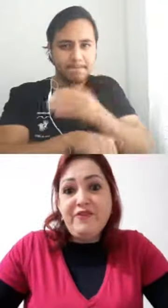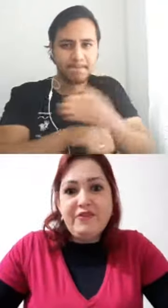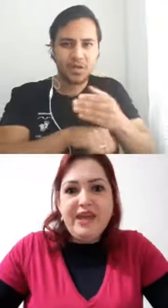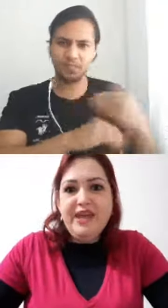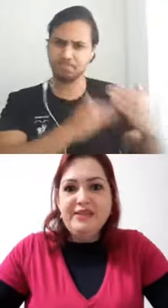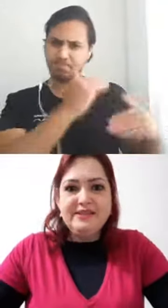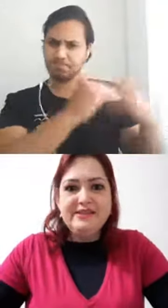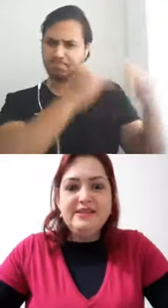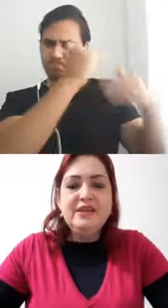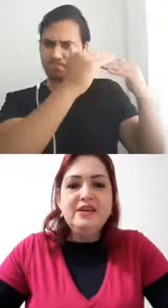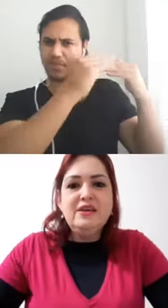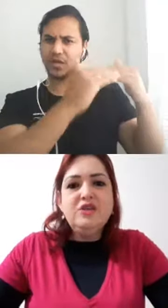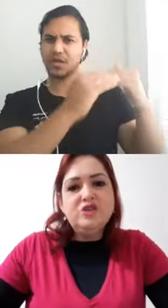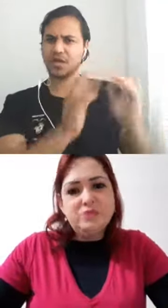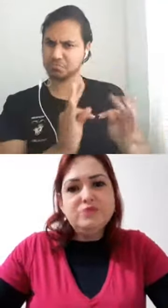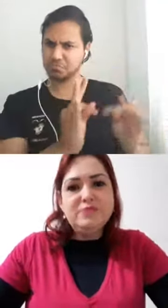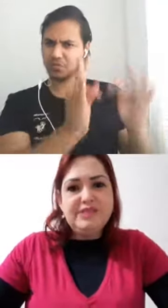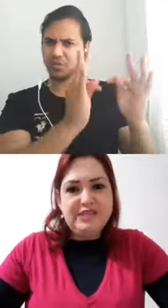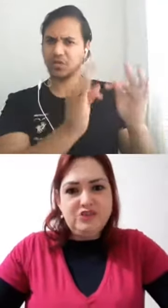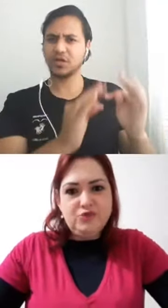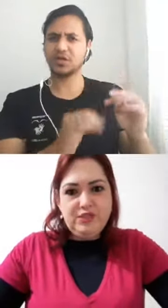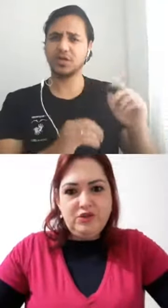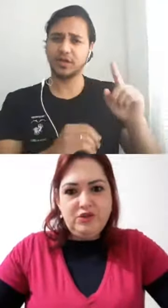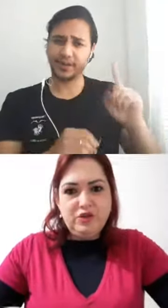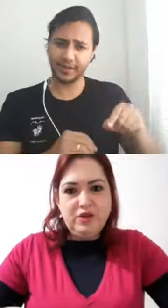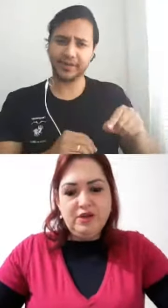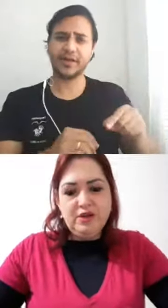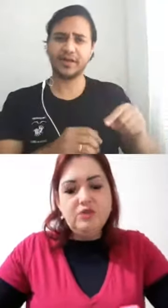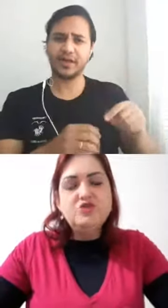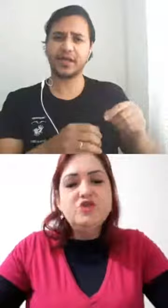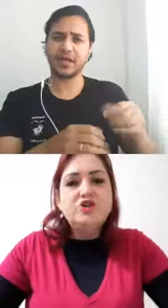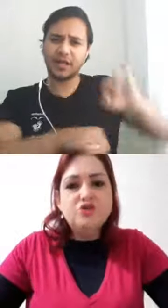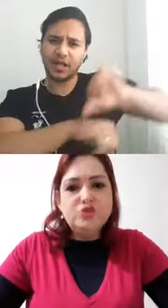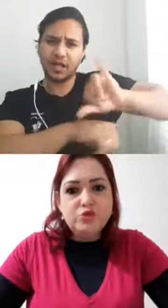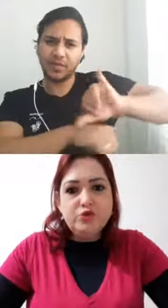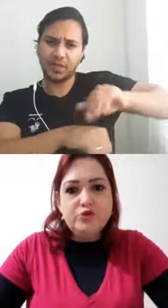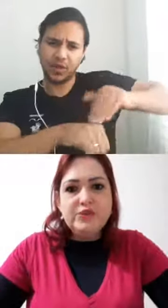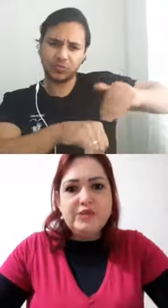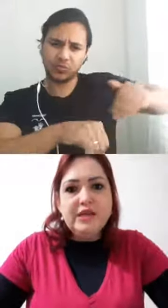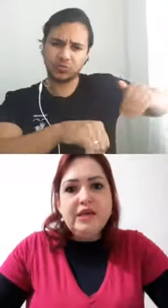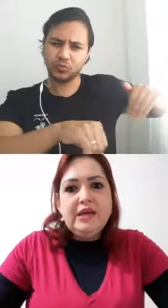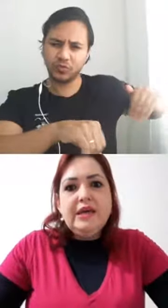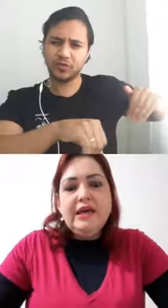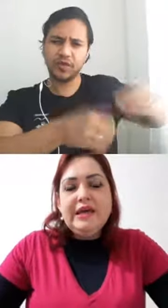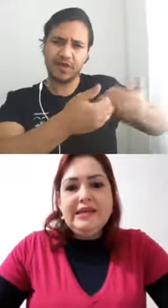para frente, assim, nós somos uma cidade do interior. E os nossos surdos,